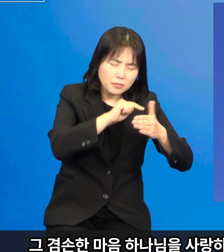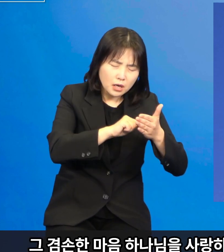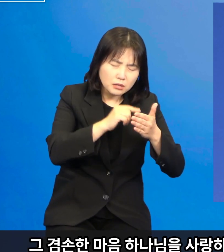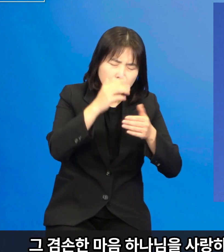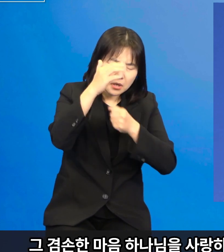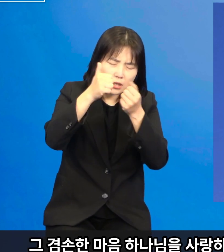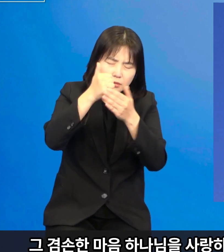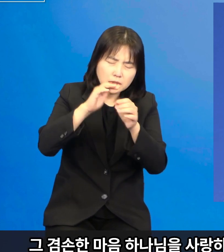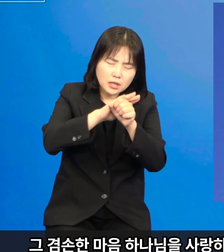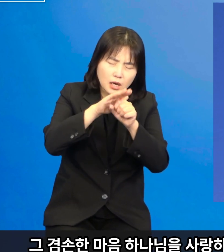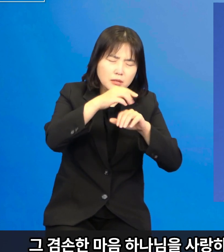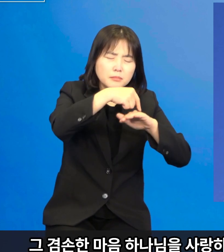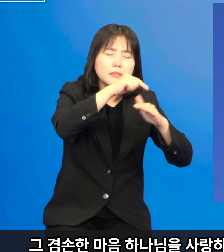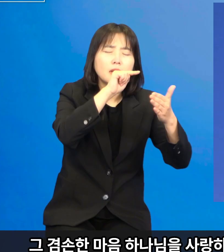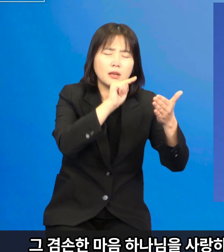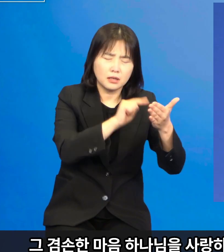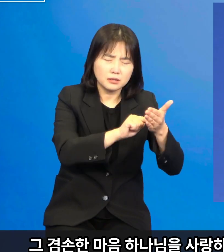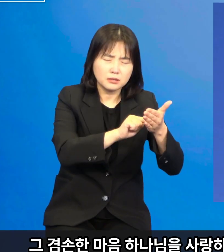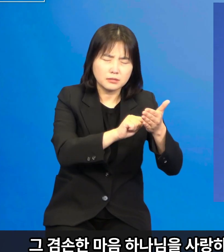사랑하는 마음,